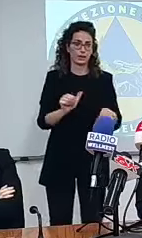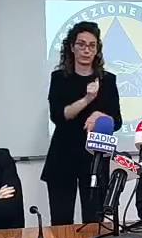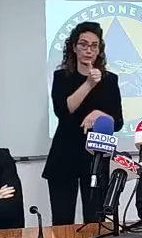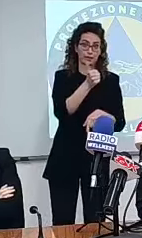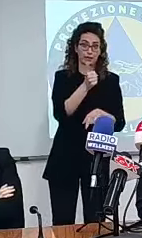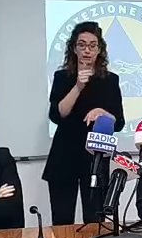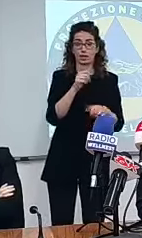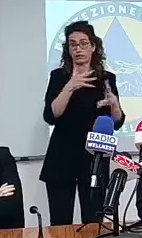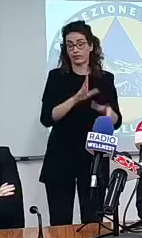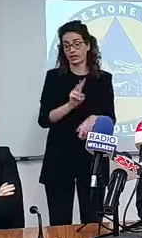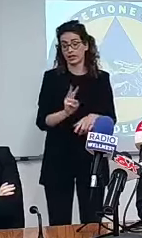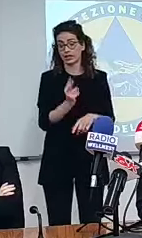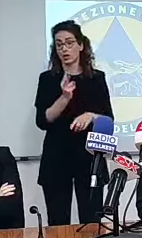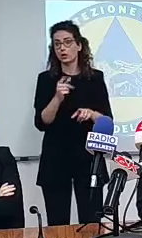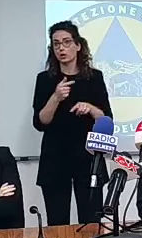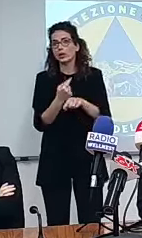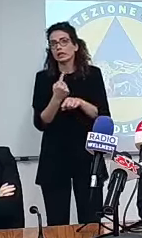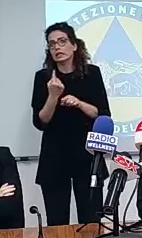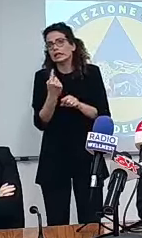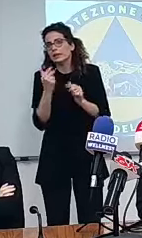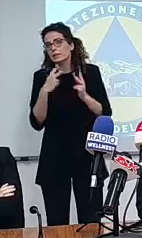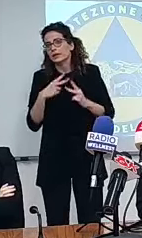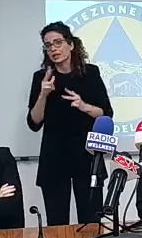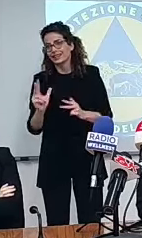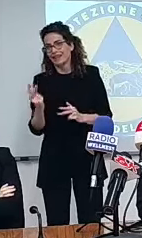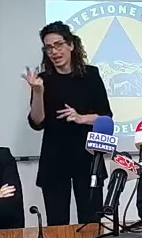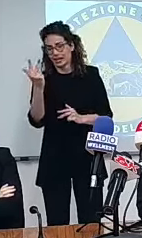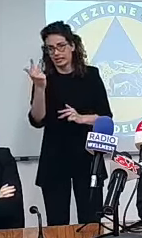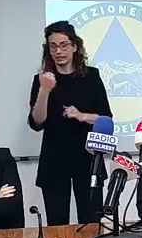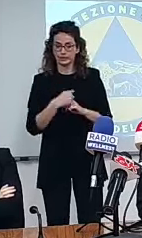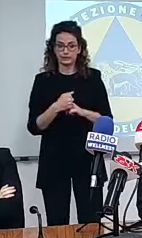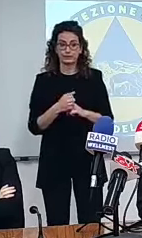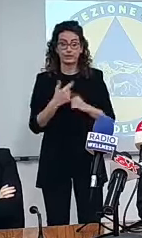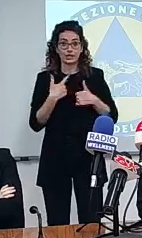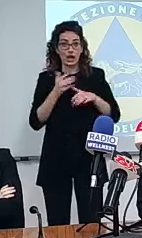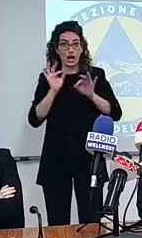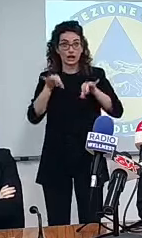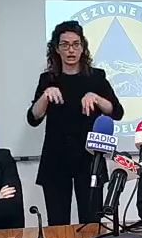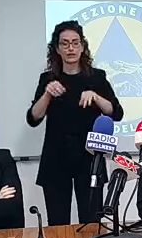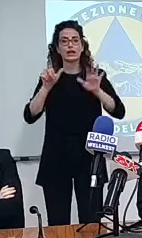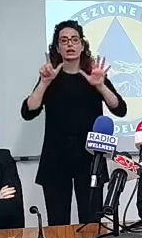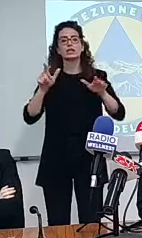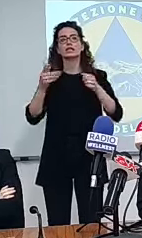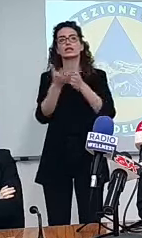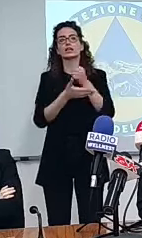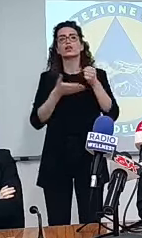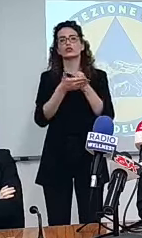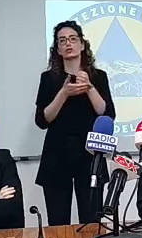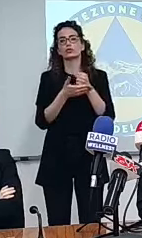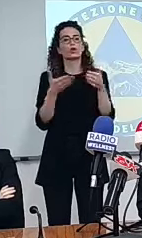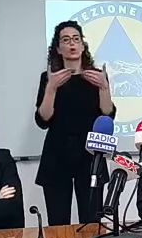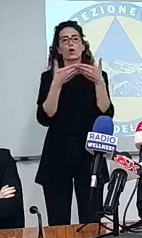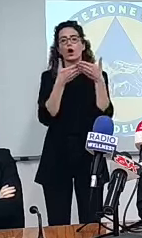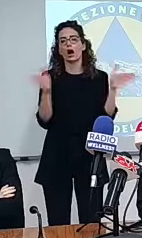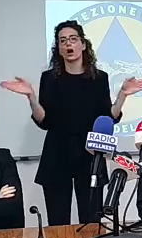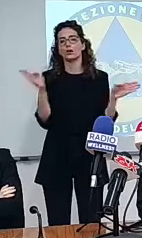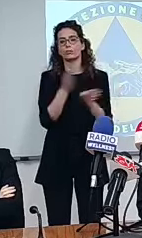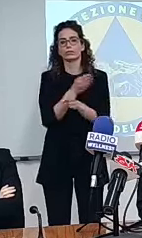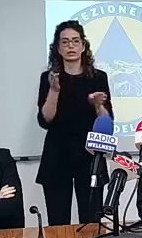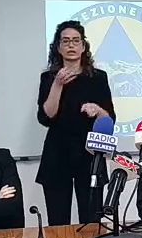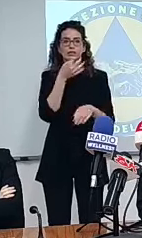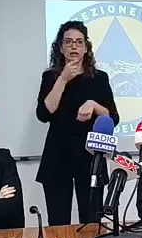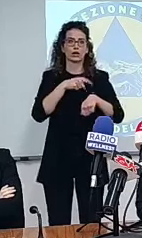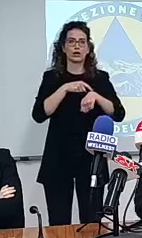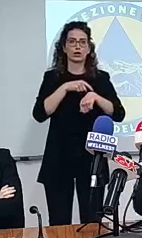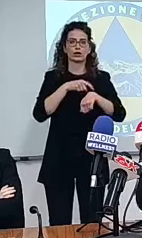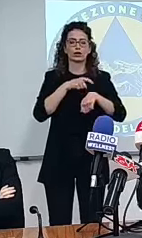teoria. Se ci arriviamo, il 7 di giugno si apre tutto, nel senso che non ci sarà più il